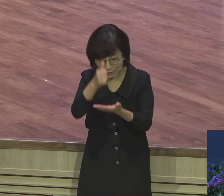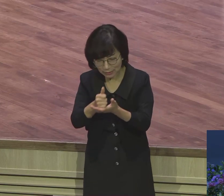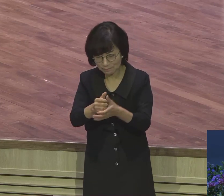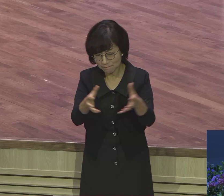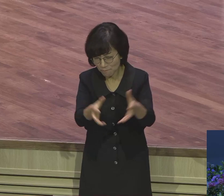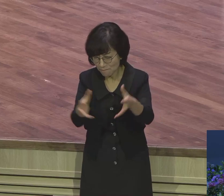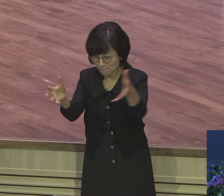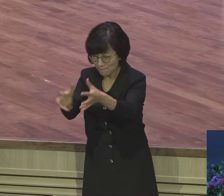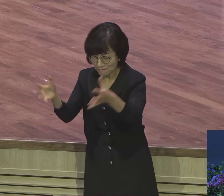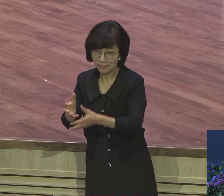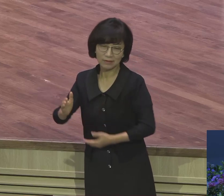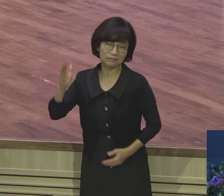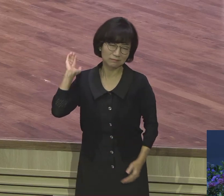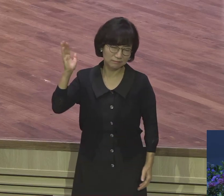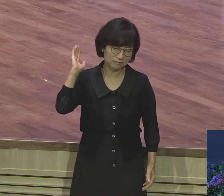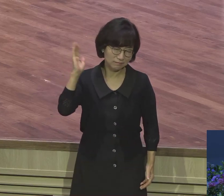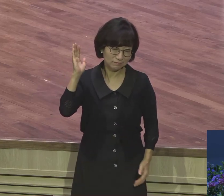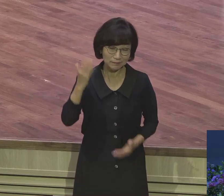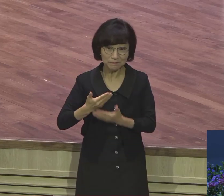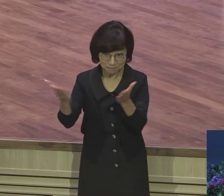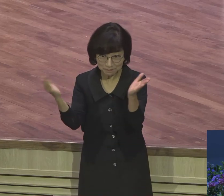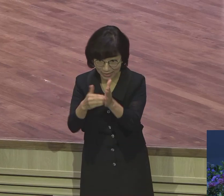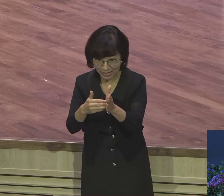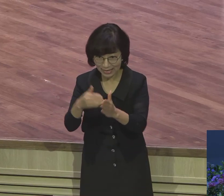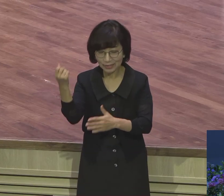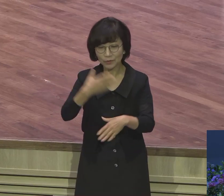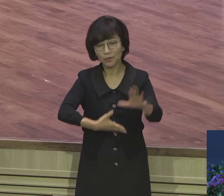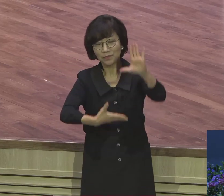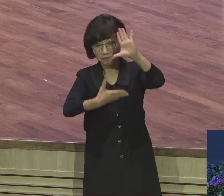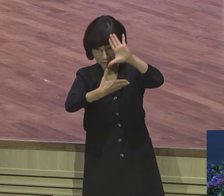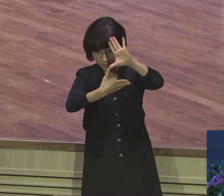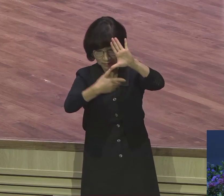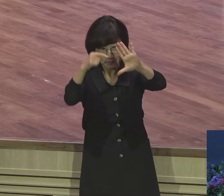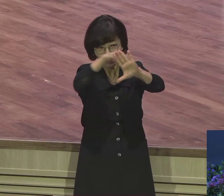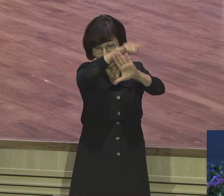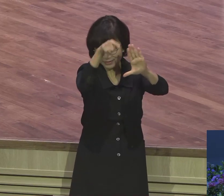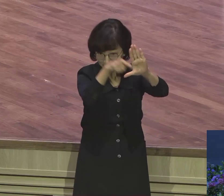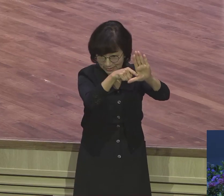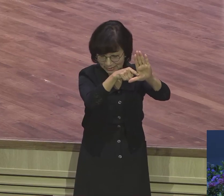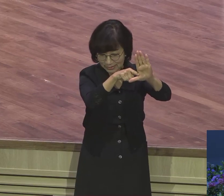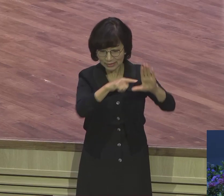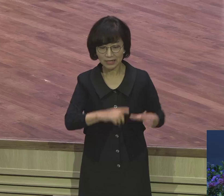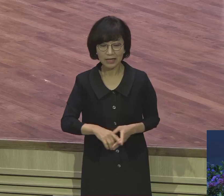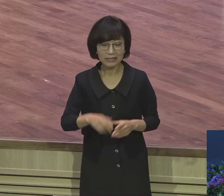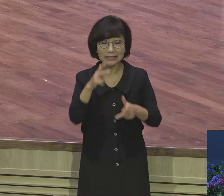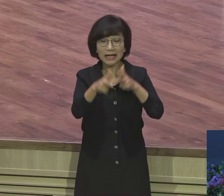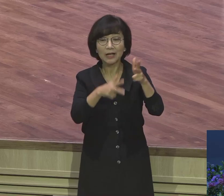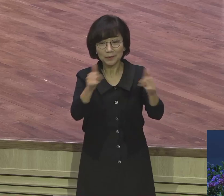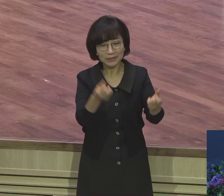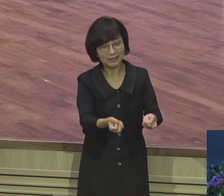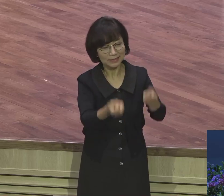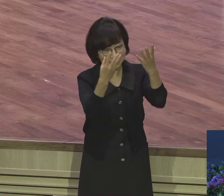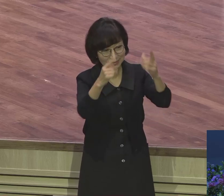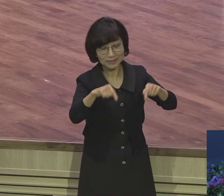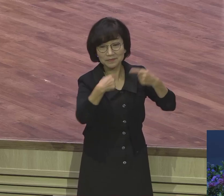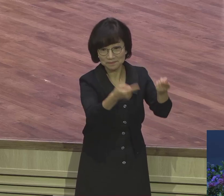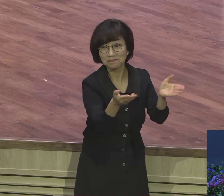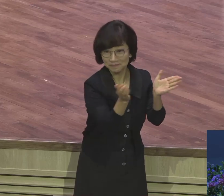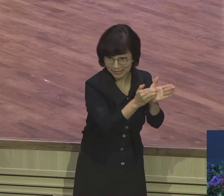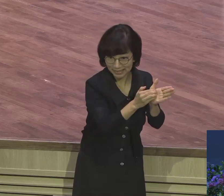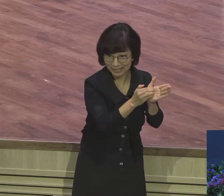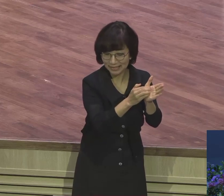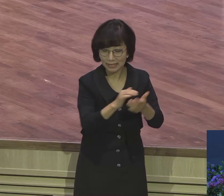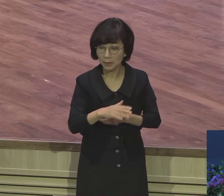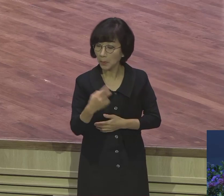시애틀에서 진행된 북미주 산업인 대회에 참석했고 지난 금요일 시간에 이번 사회에